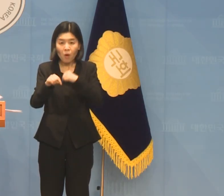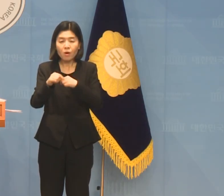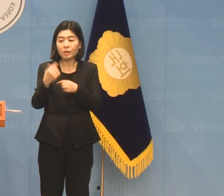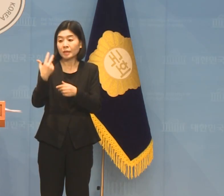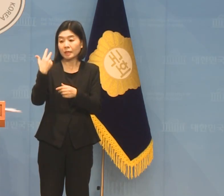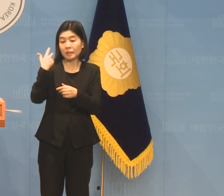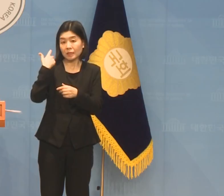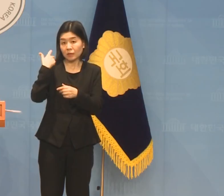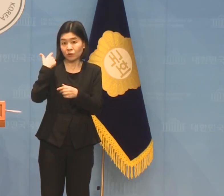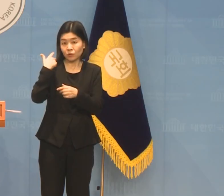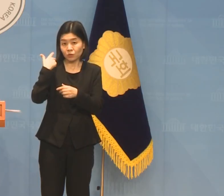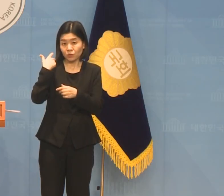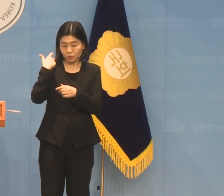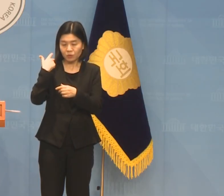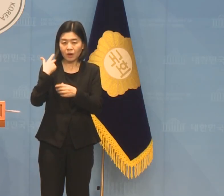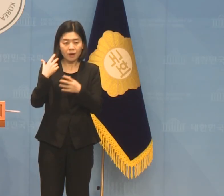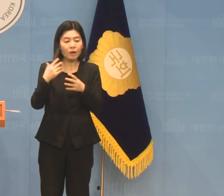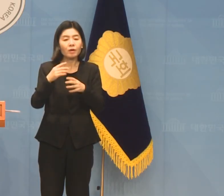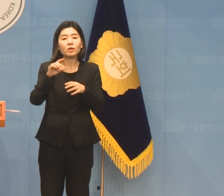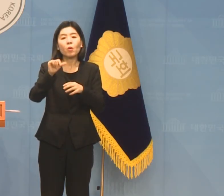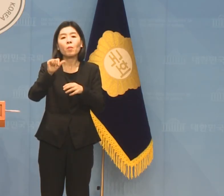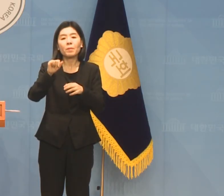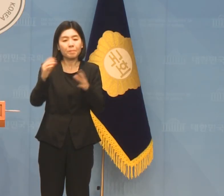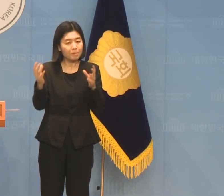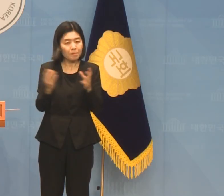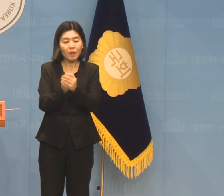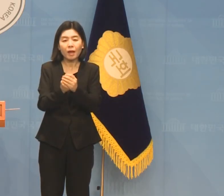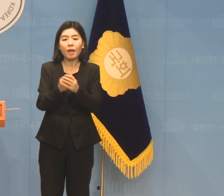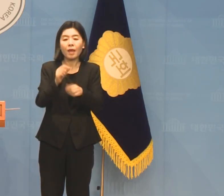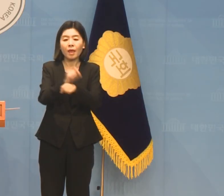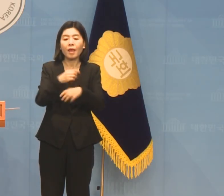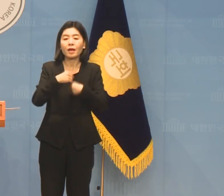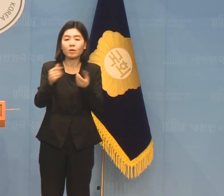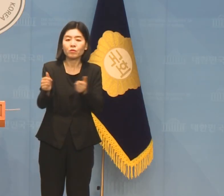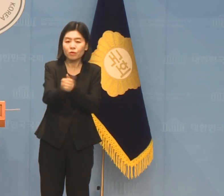14일 성립되어서 행안위원회로 회부되었습니다.